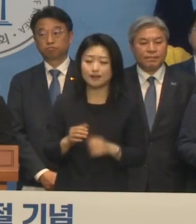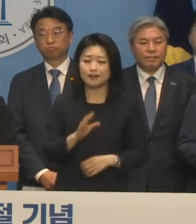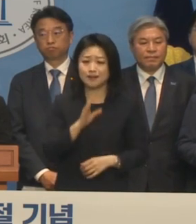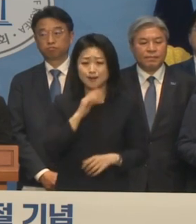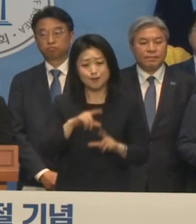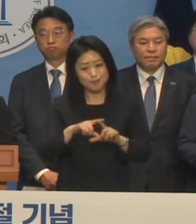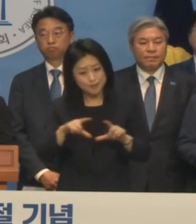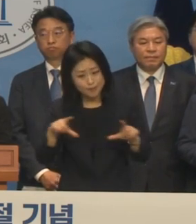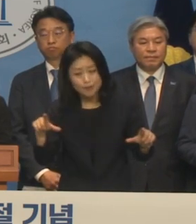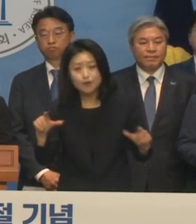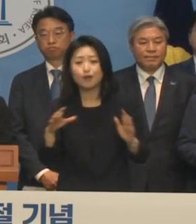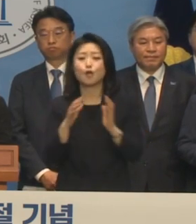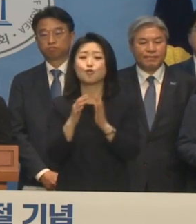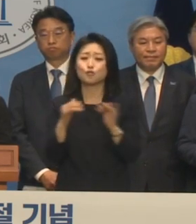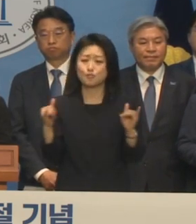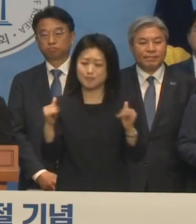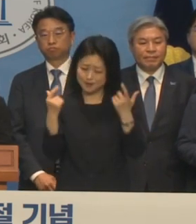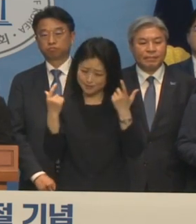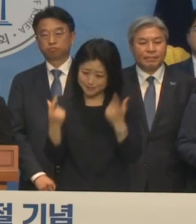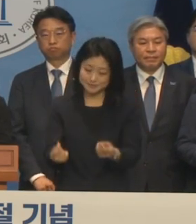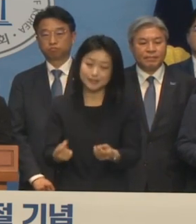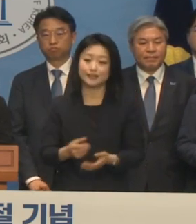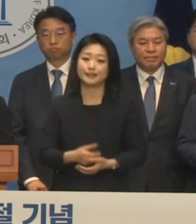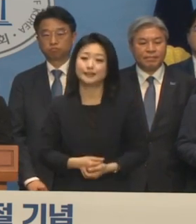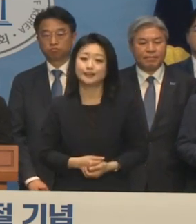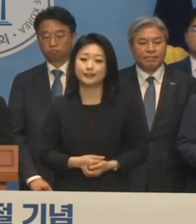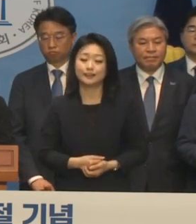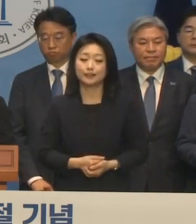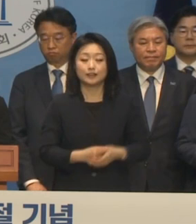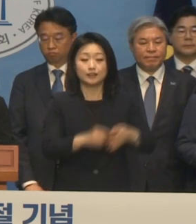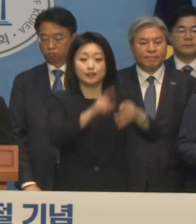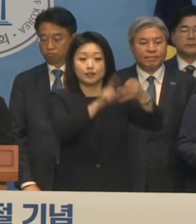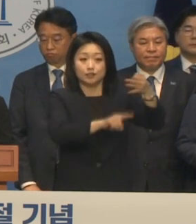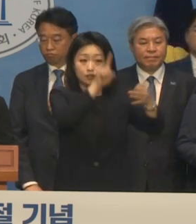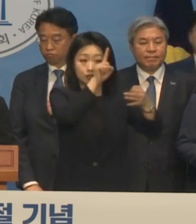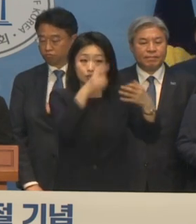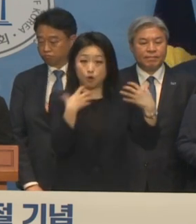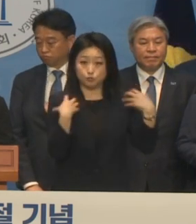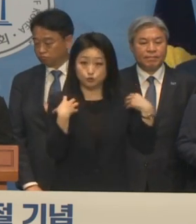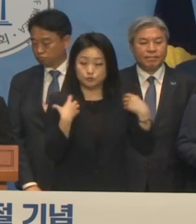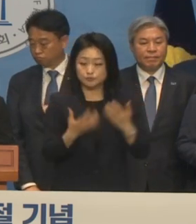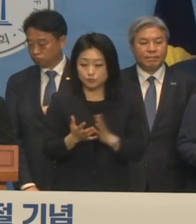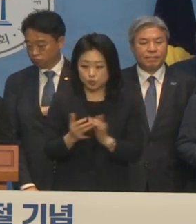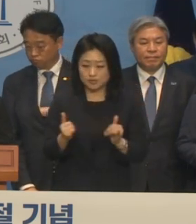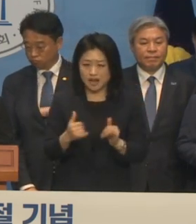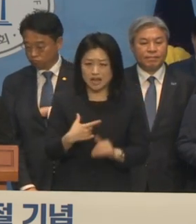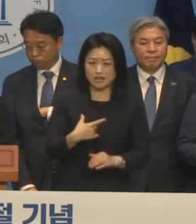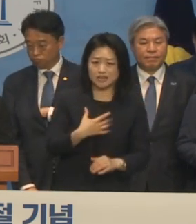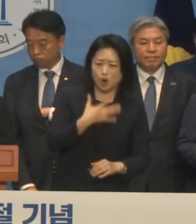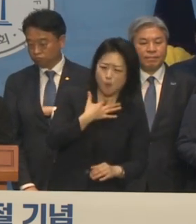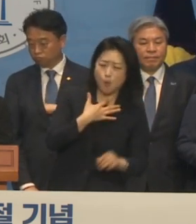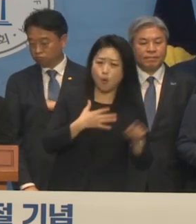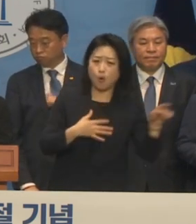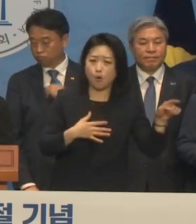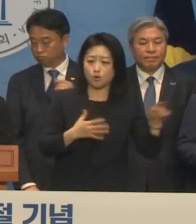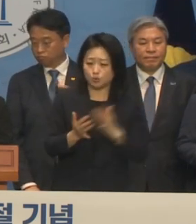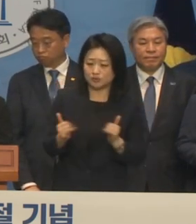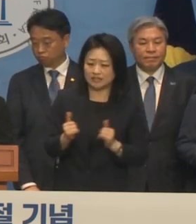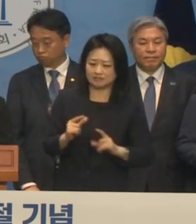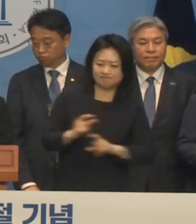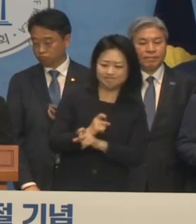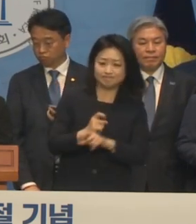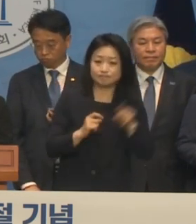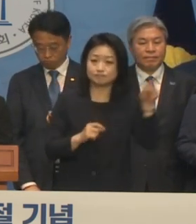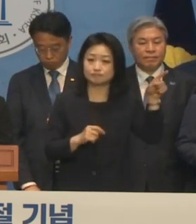선량한 대한민국 국민입니다. 윤석열 정권은 노동 혐오, 노동자를